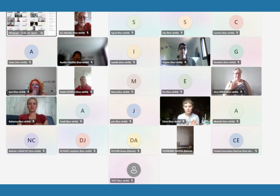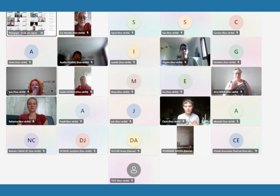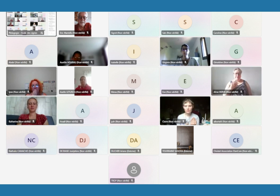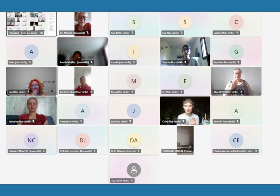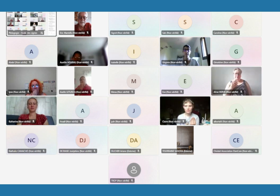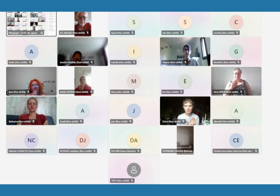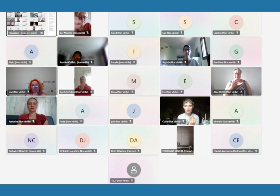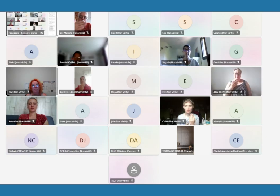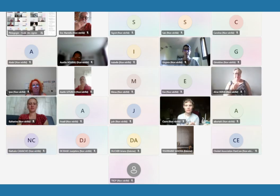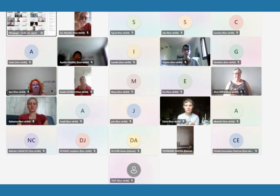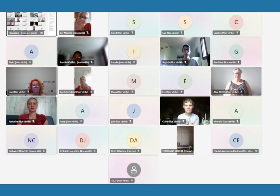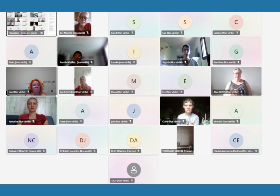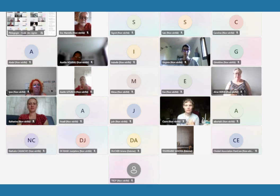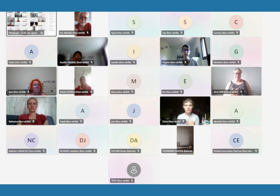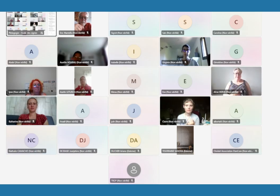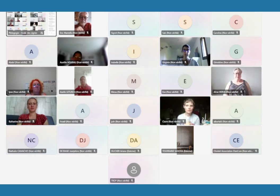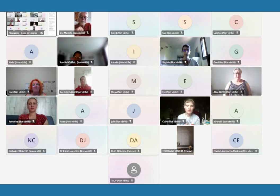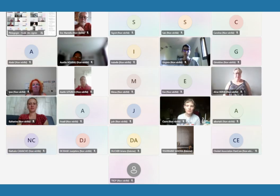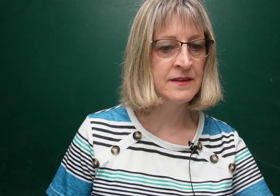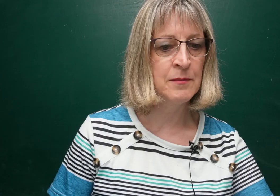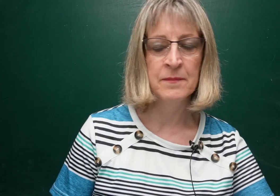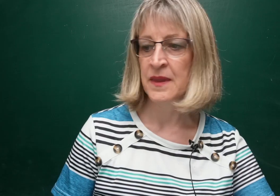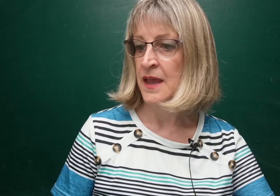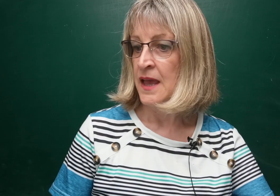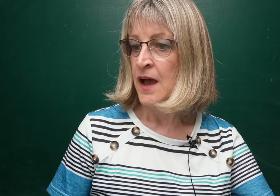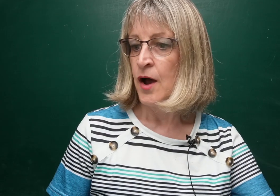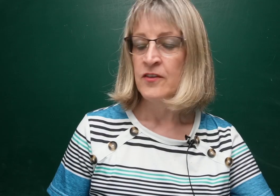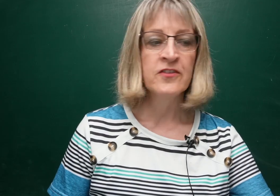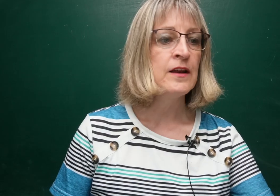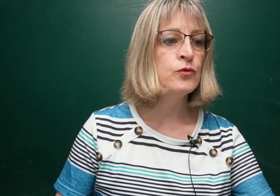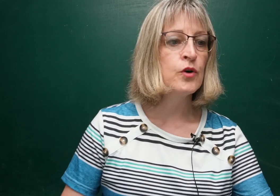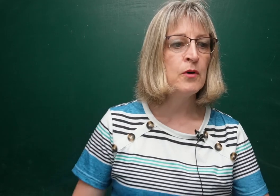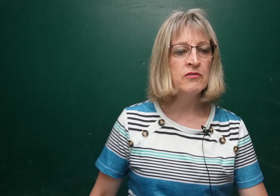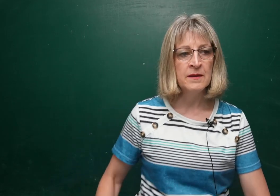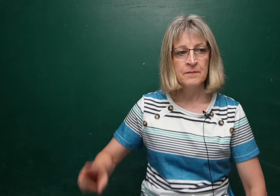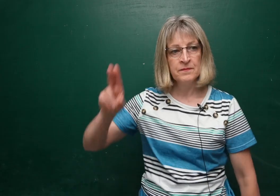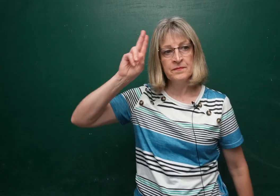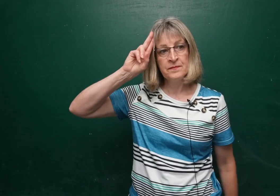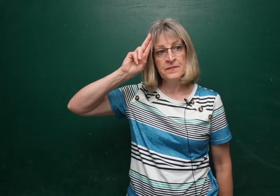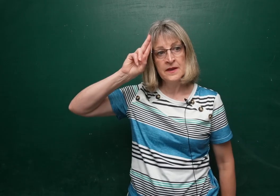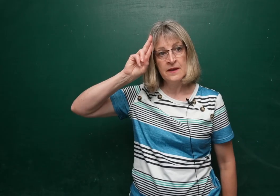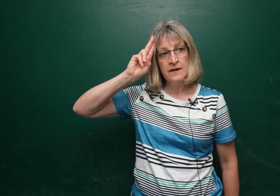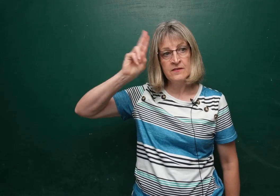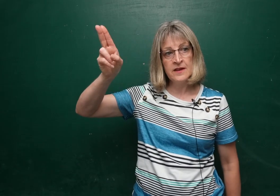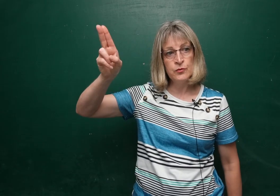Hein? D'accord, Eric? Ouais, voilà, c'est ça. Très bien. Salut. Comment on fait? Salut.